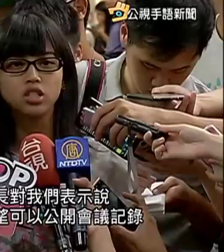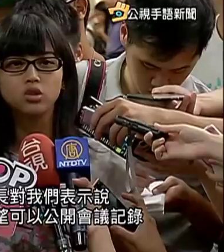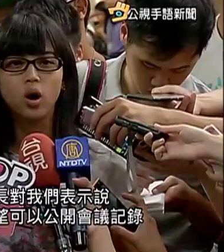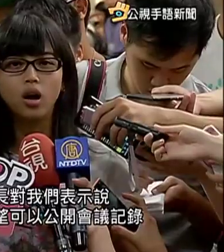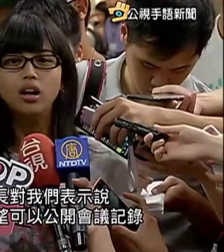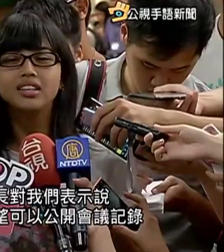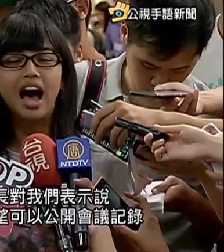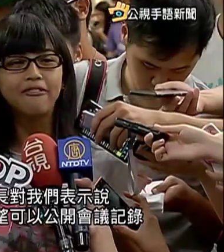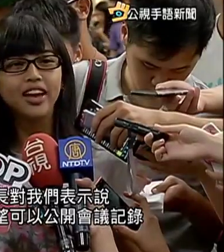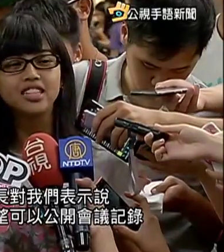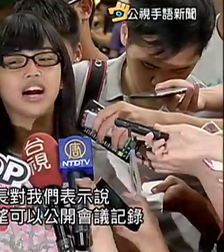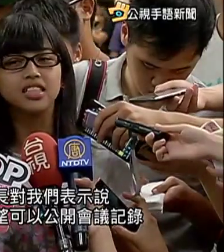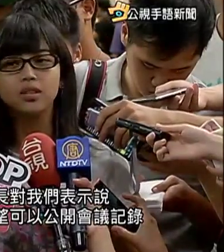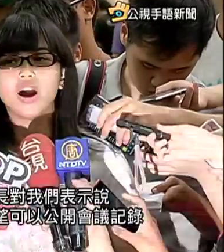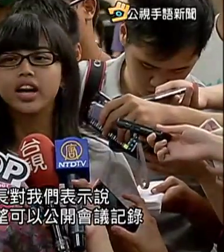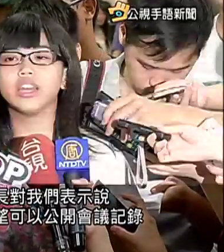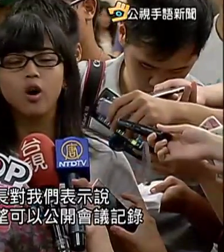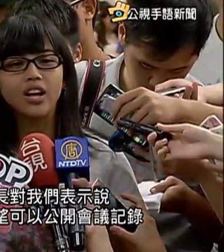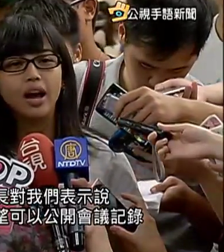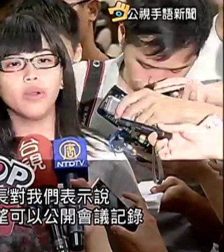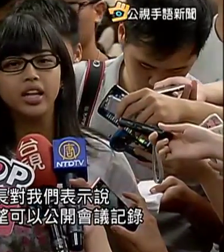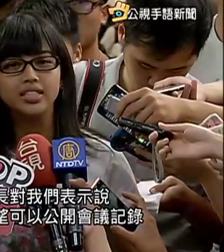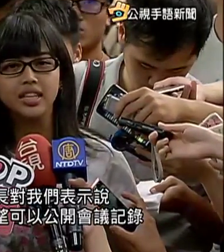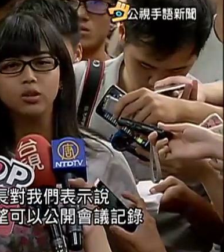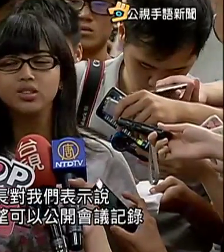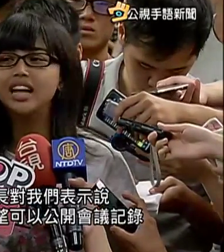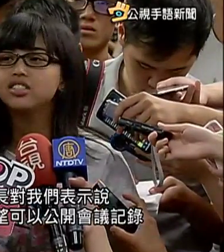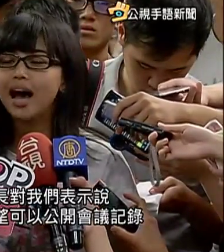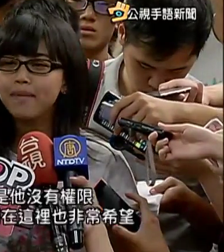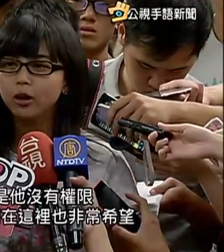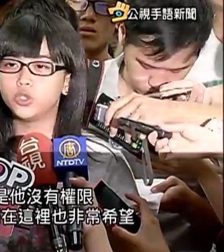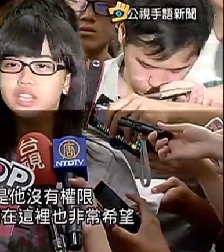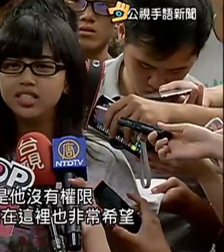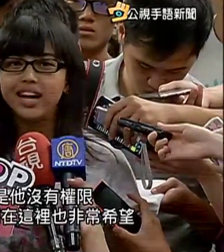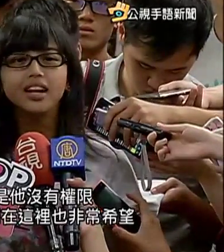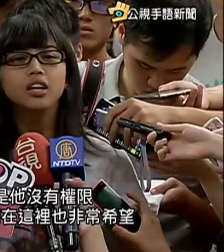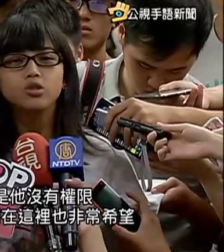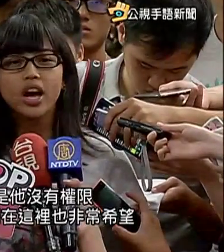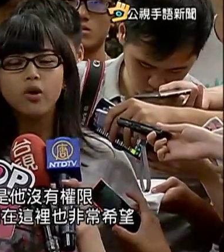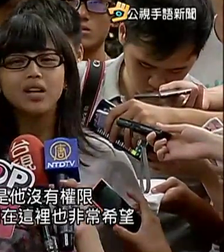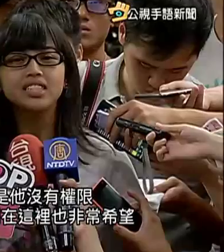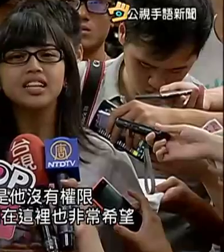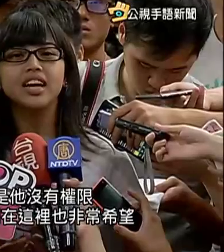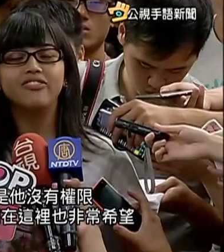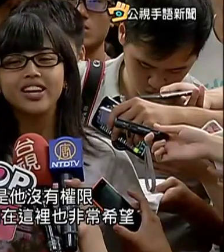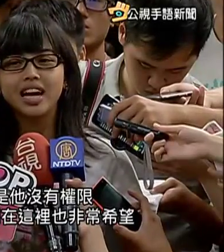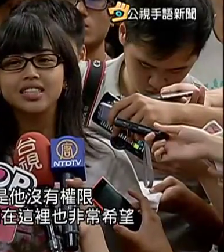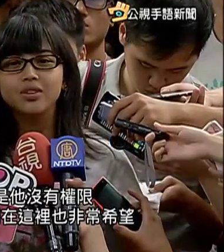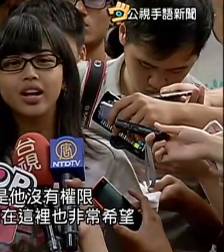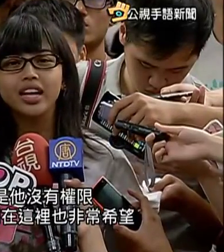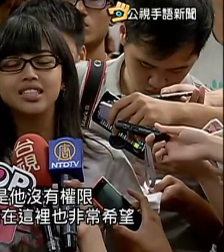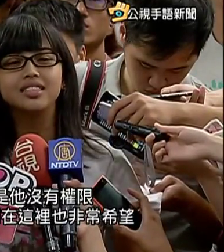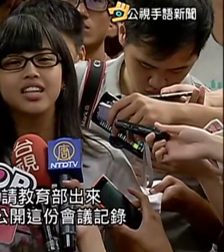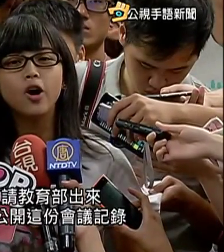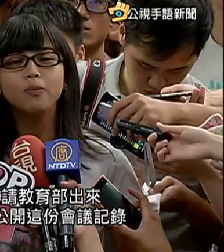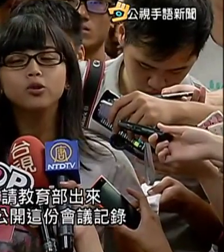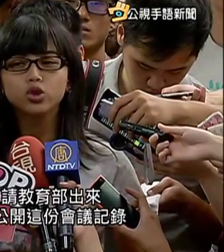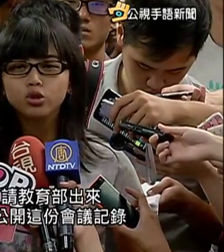说，他非常希望可以公开会议记录，但是他没有权限，所以我们在这里也非常希望可以请教育部出